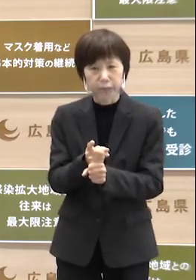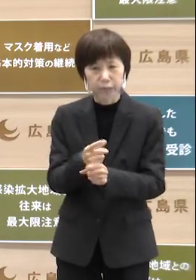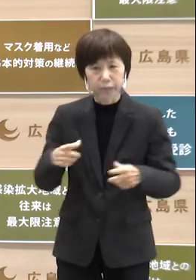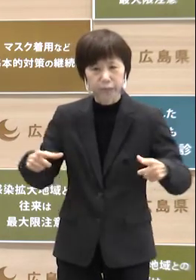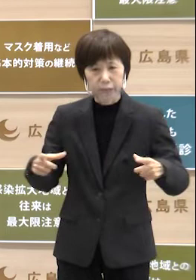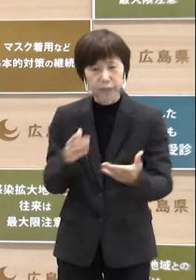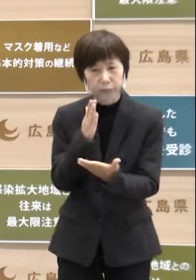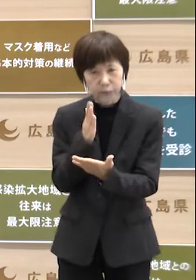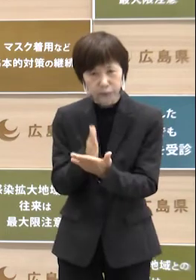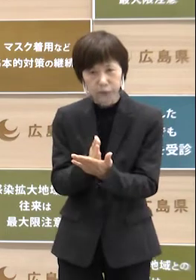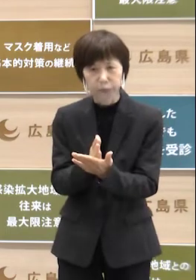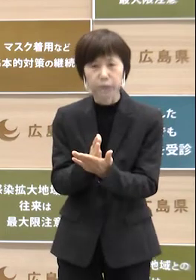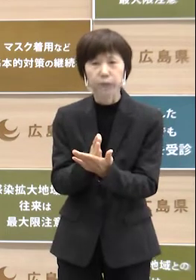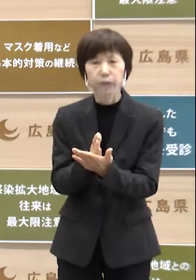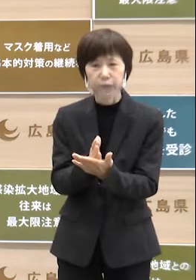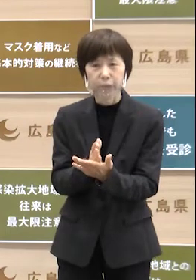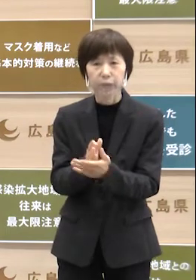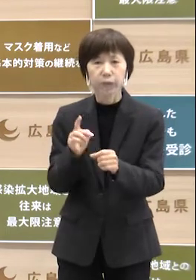で、